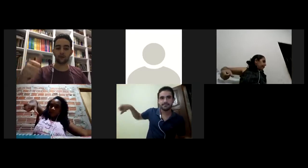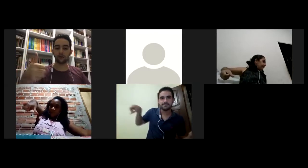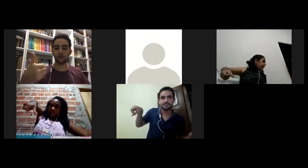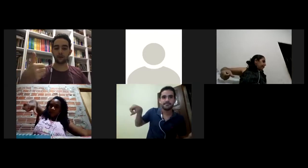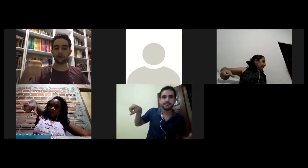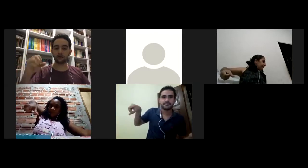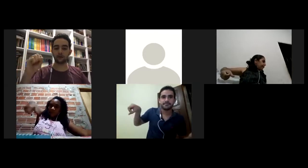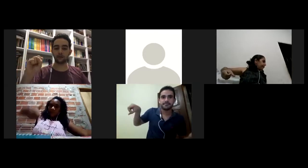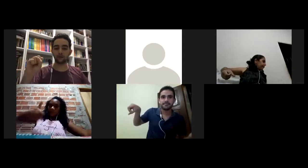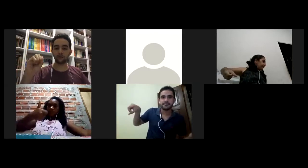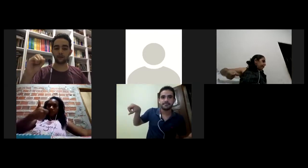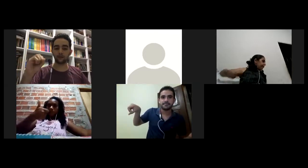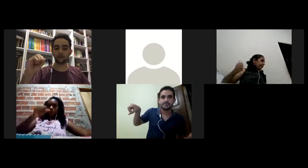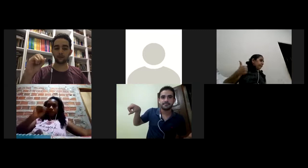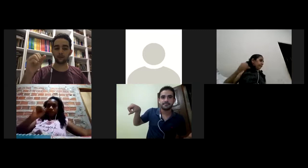e 10.